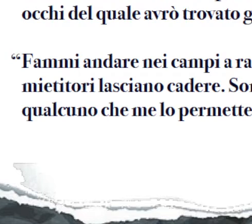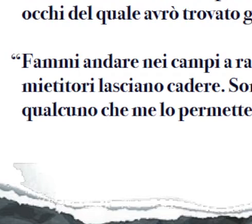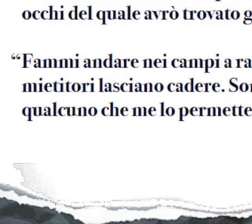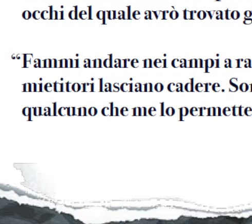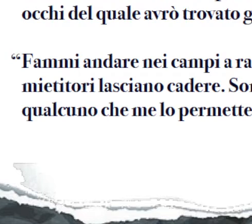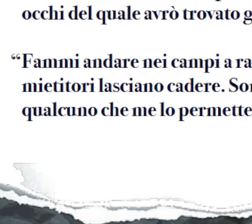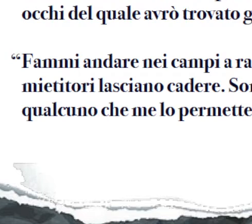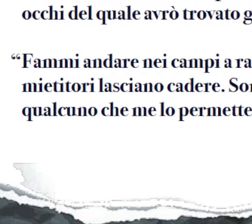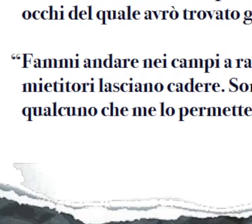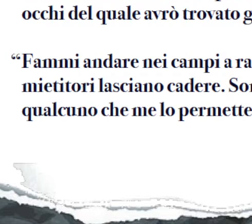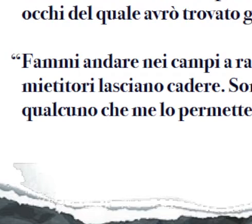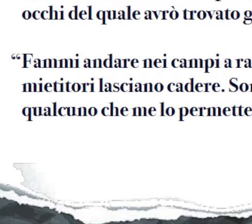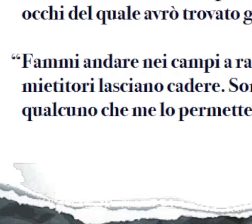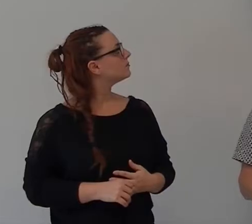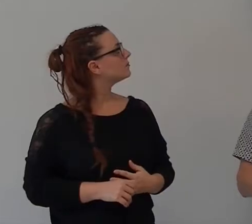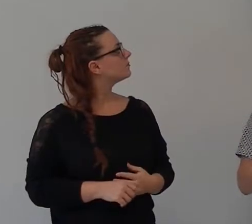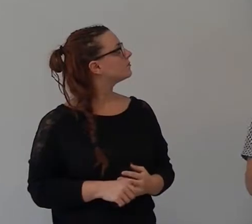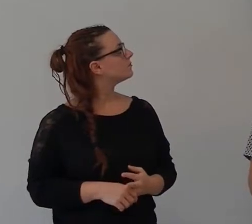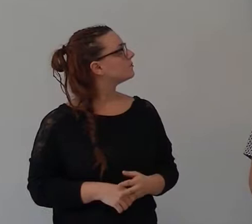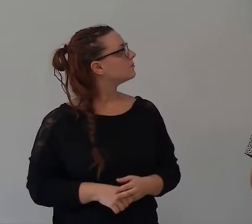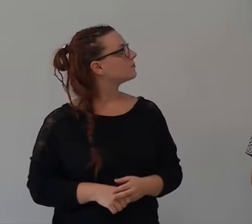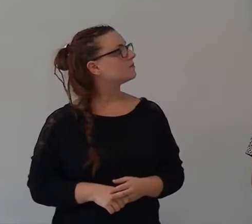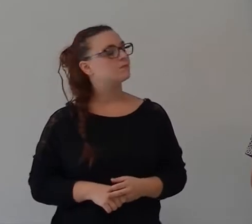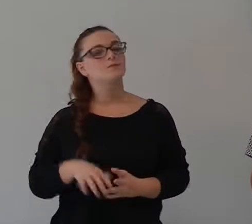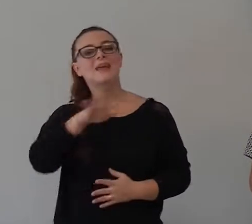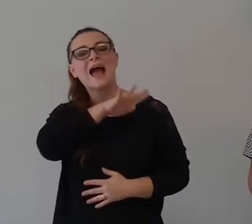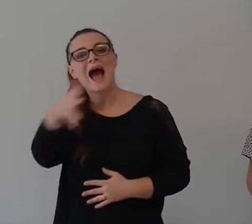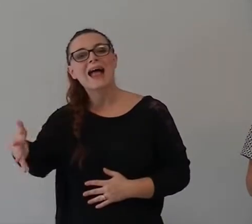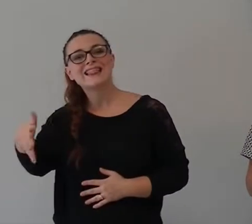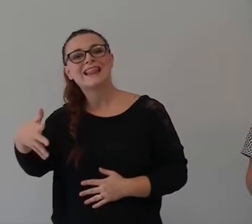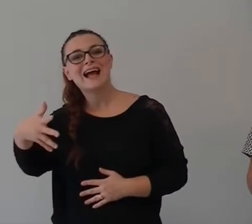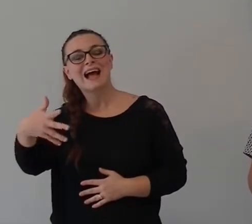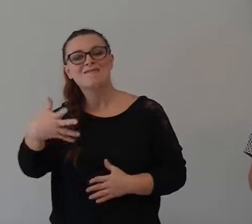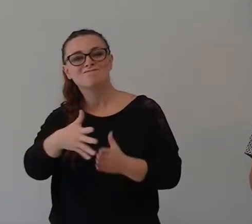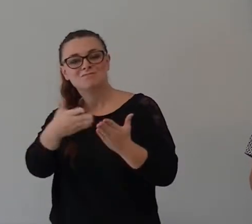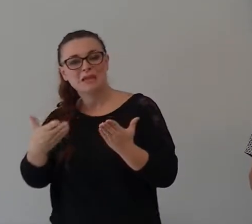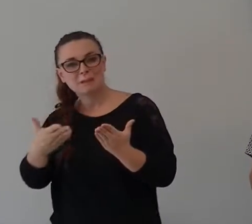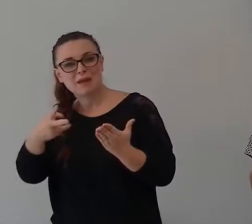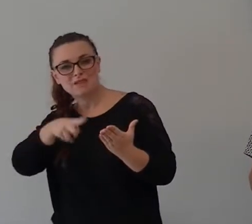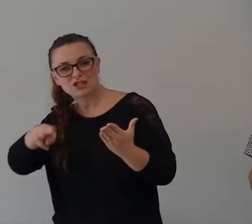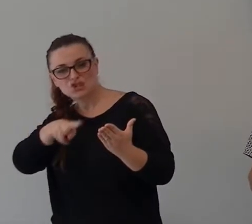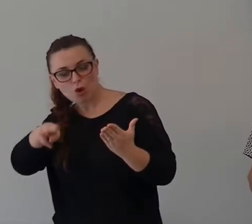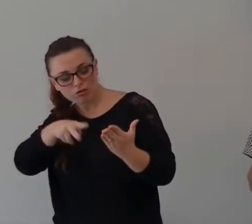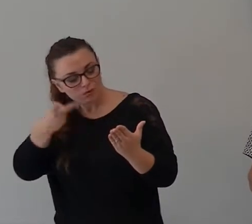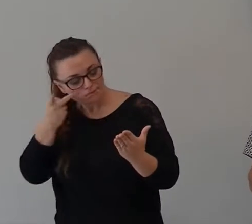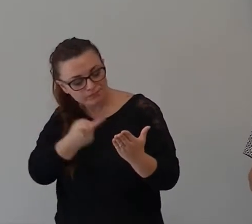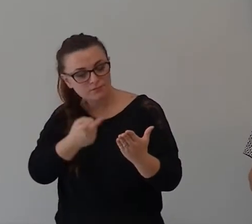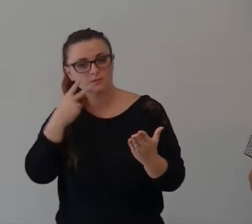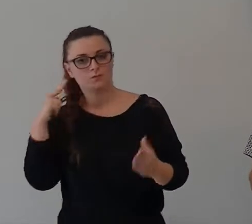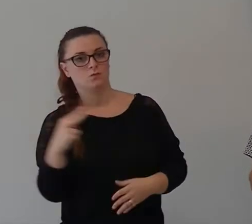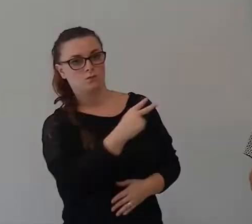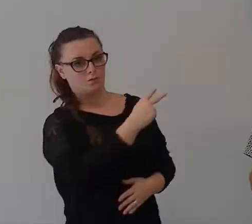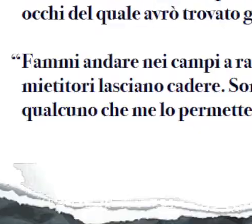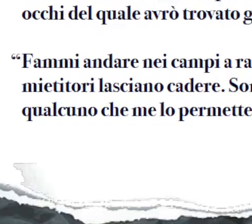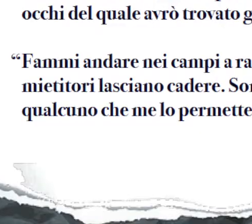quale avrò trovato grazia. In un'altra versione dice così: fammi andare nei campi a raccogliere le spighe che i miei